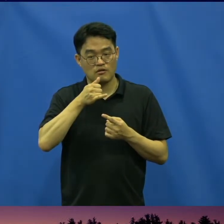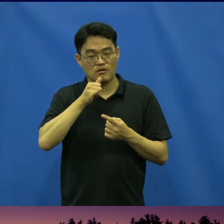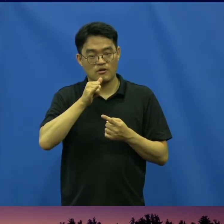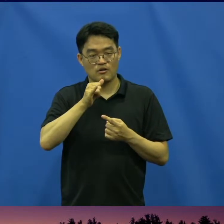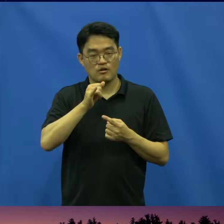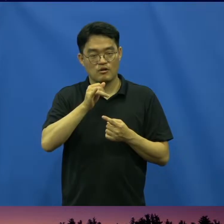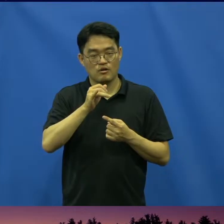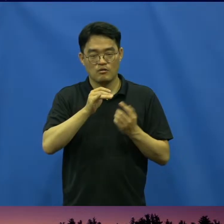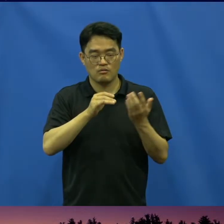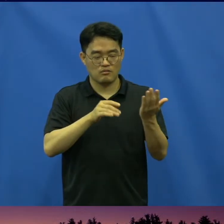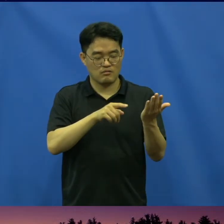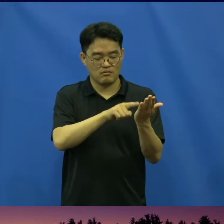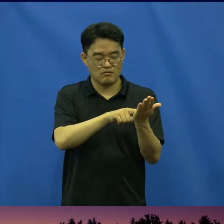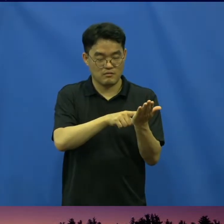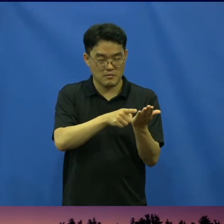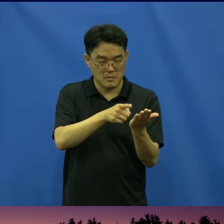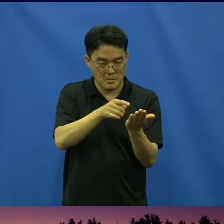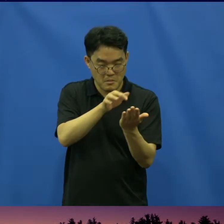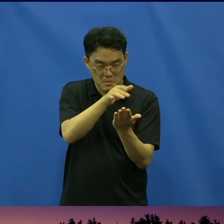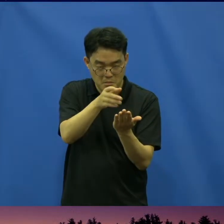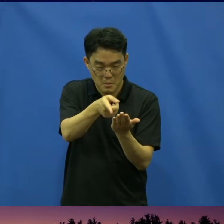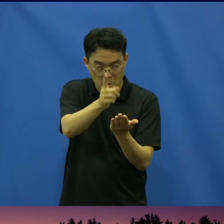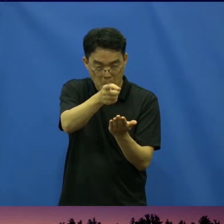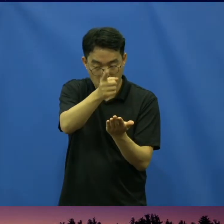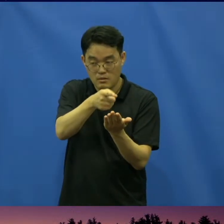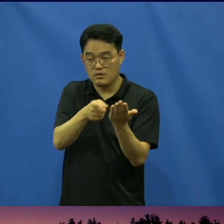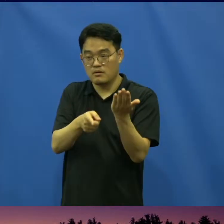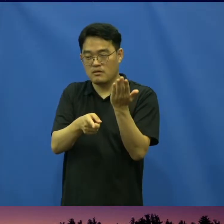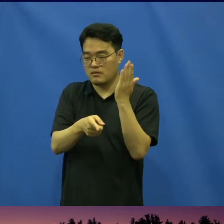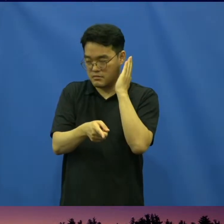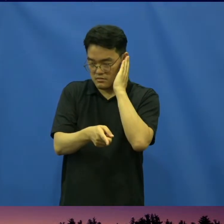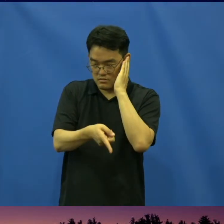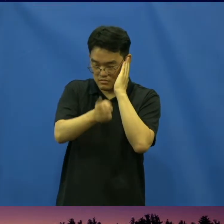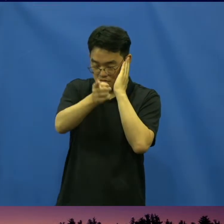아는 것으로 더 교묘하게 죄를 짓고 범죄 성공률을 높여요.